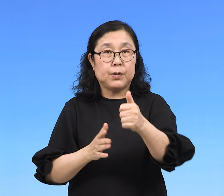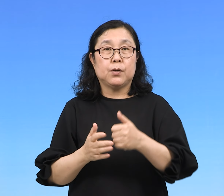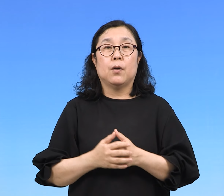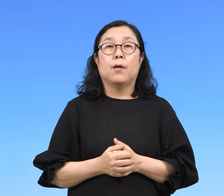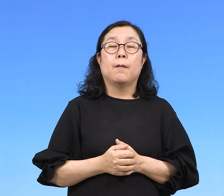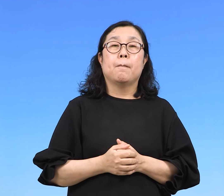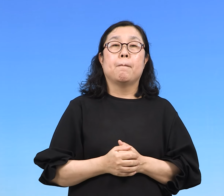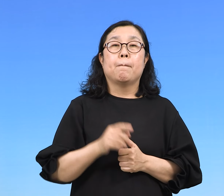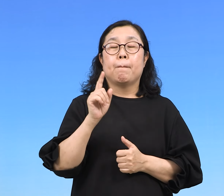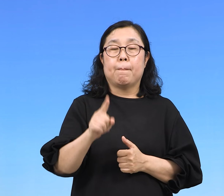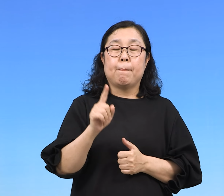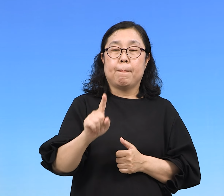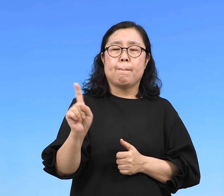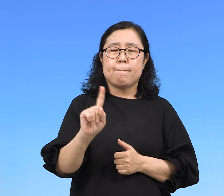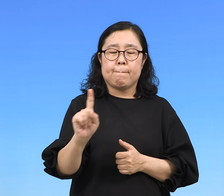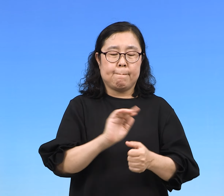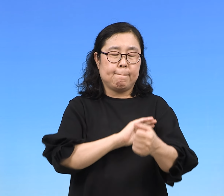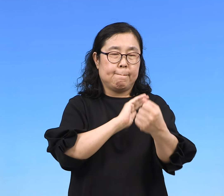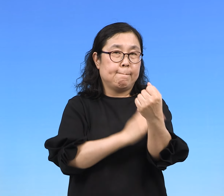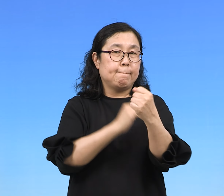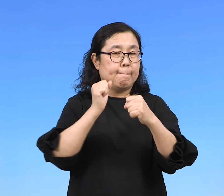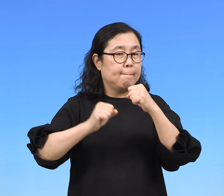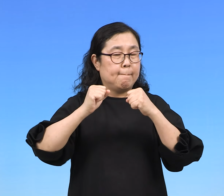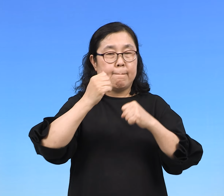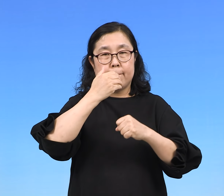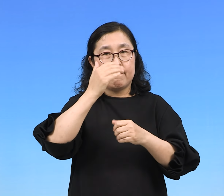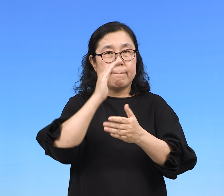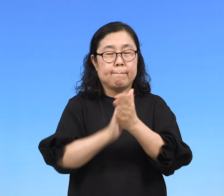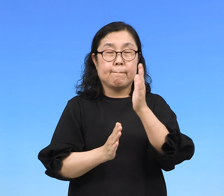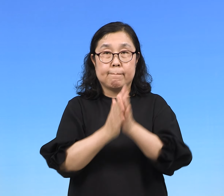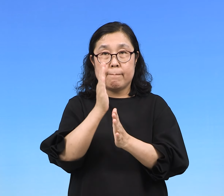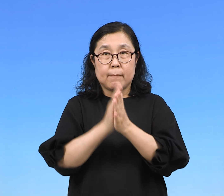5절을 보십시오. 거기서는 아무 권능도